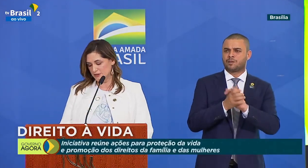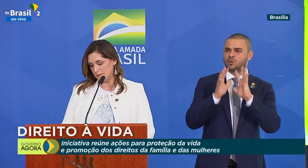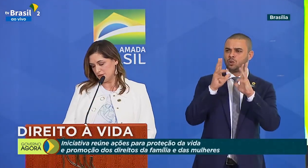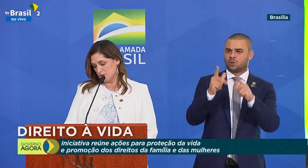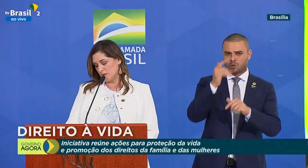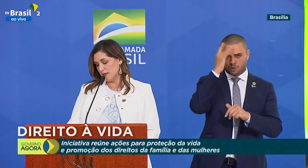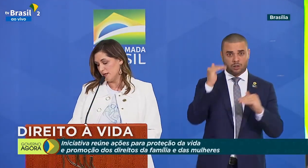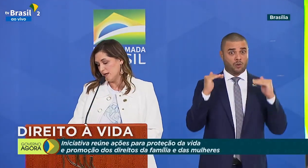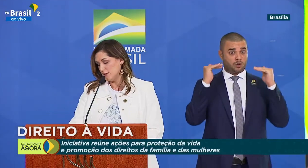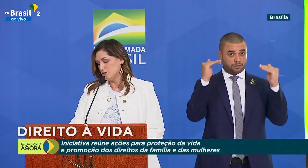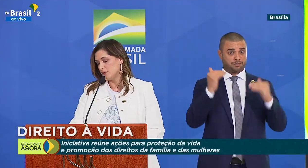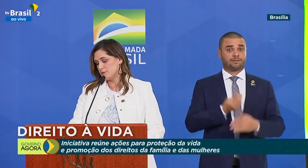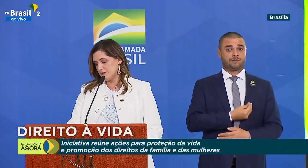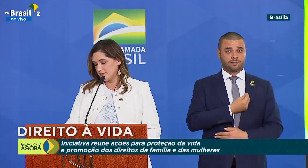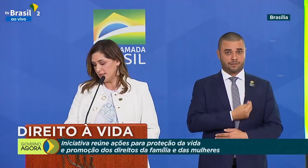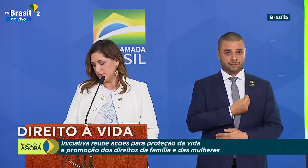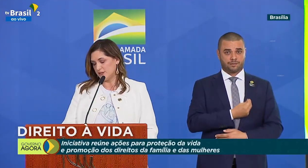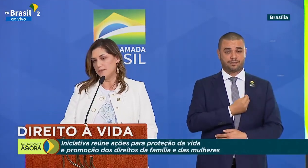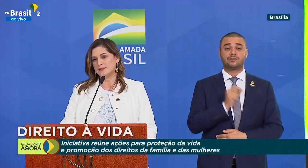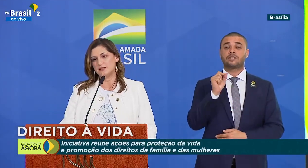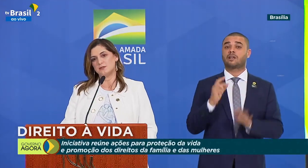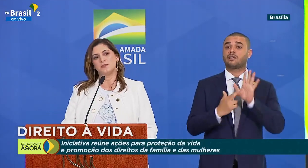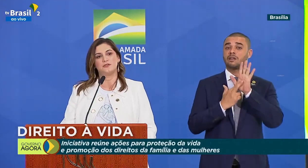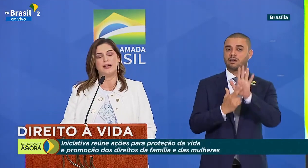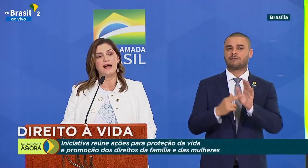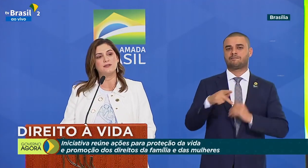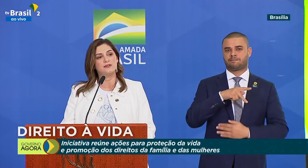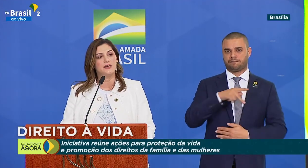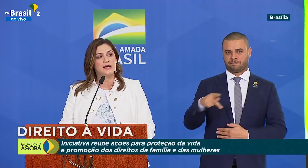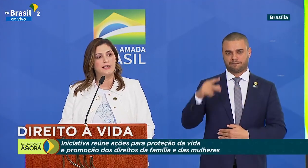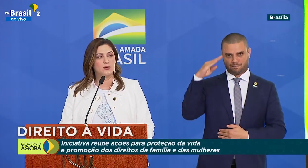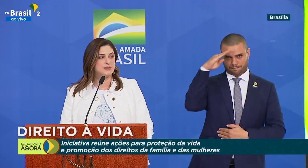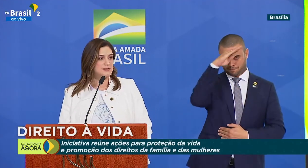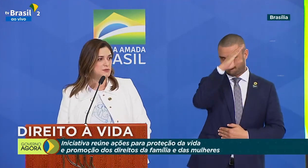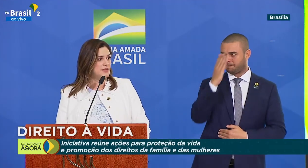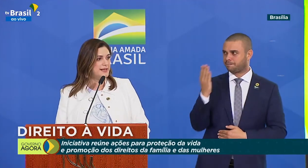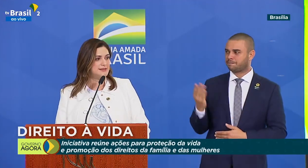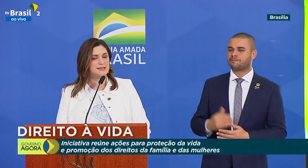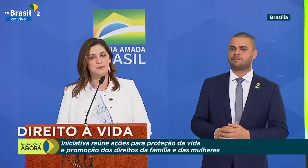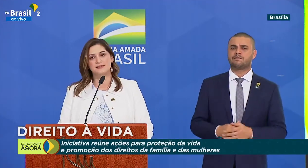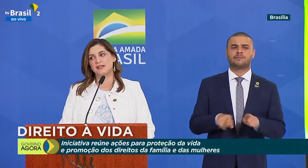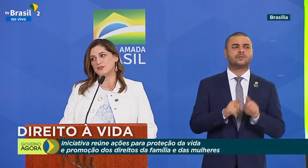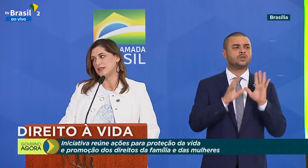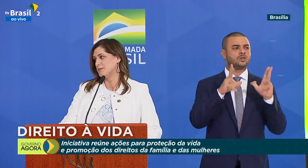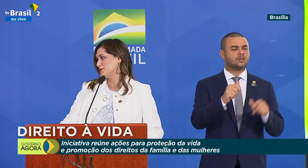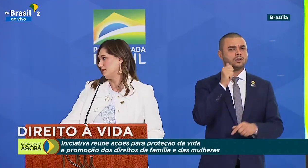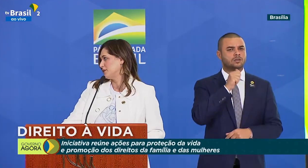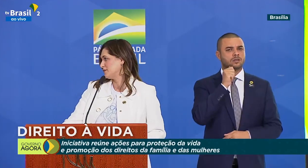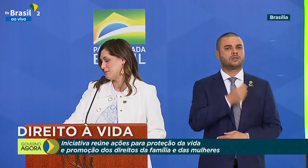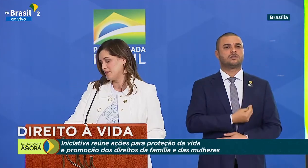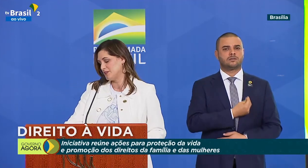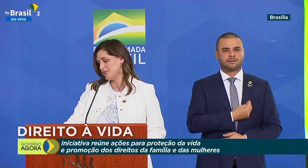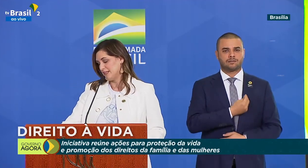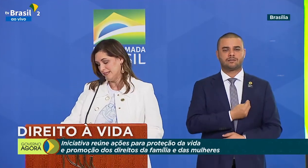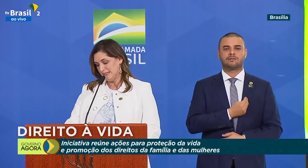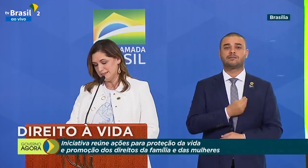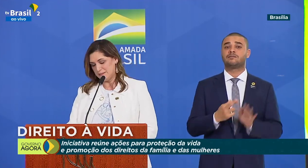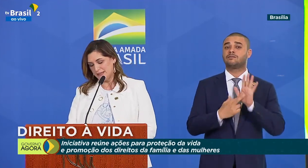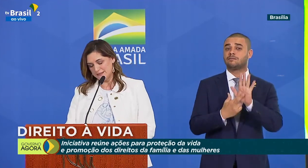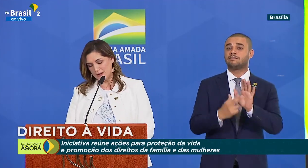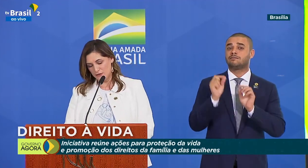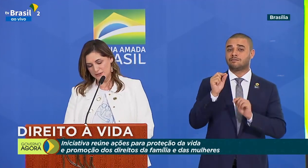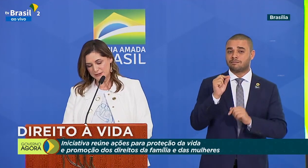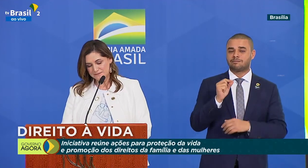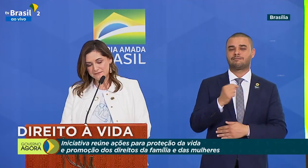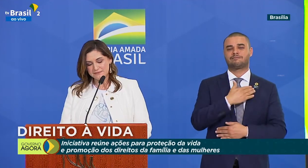aqui presente na pessoa do nosso Presidente Jair Messias bolsonaro e todas as mulheres aqui presentes na pessoa da nossa ministra